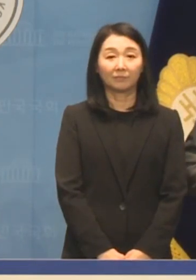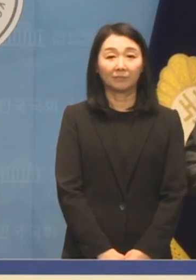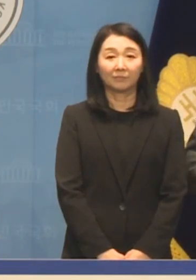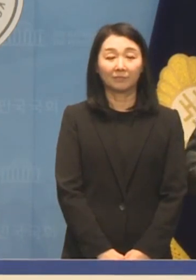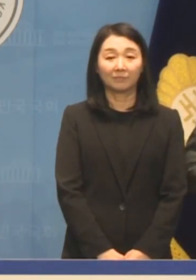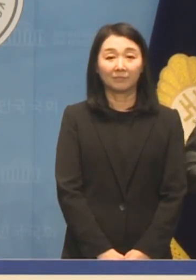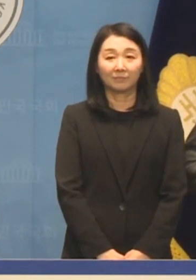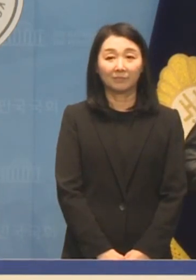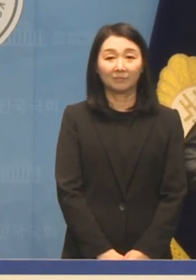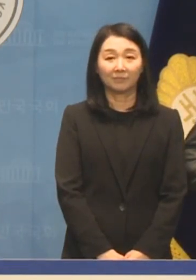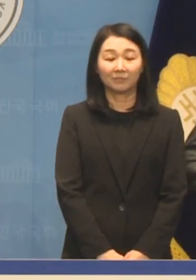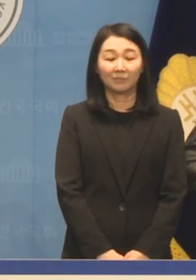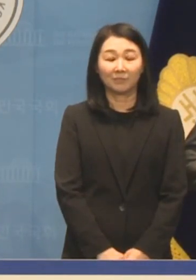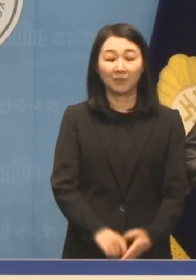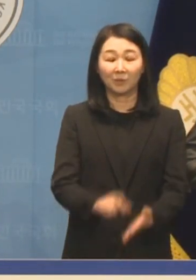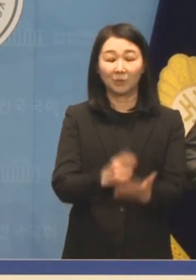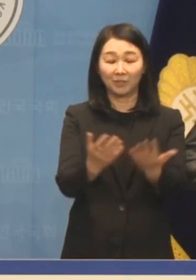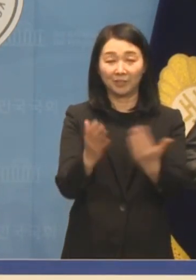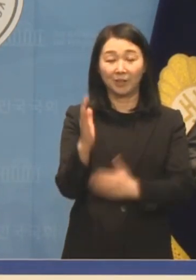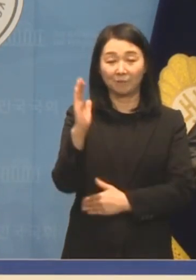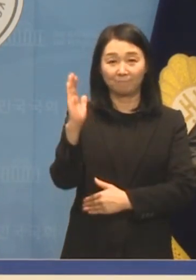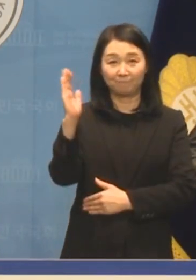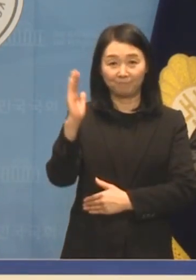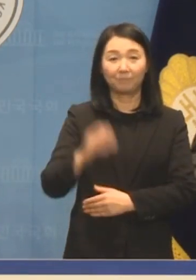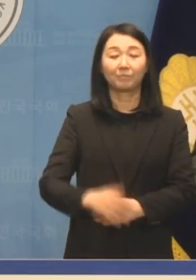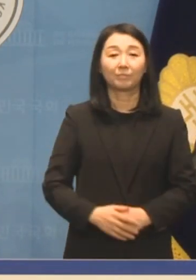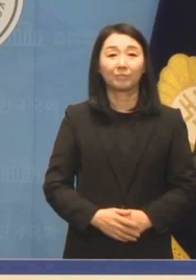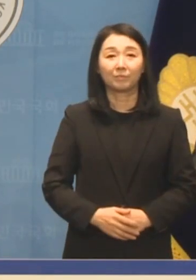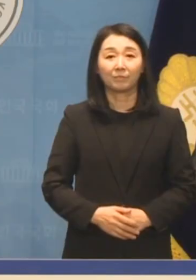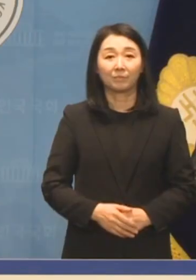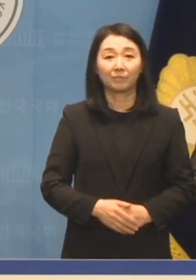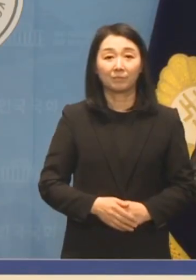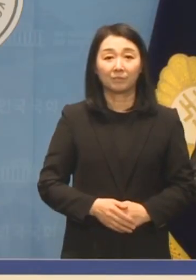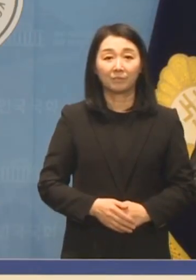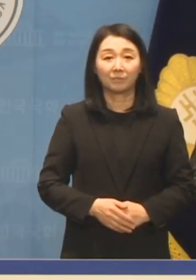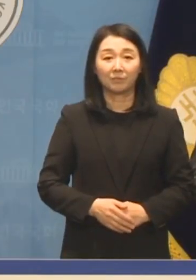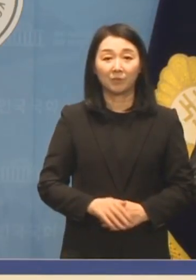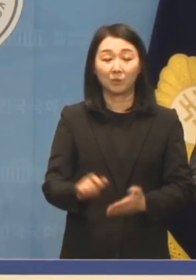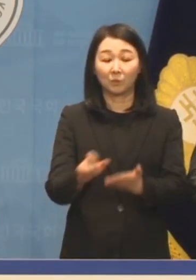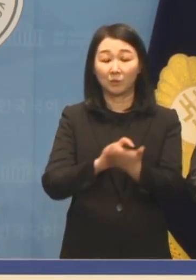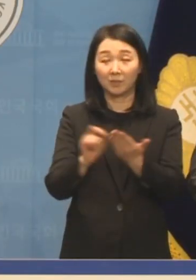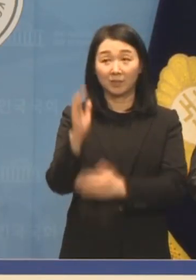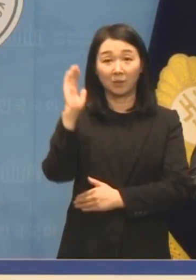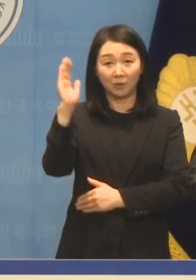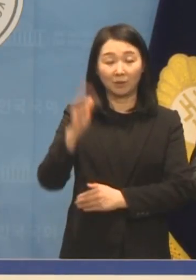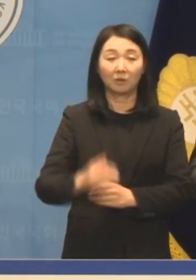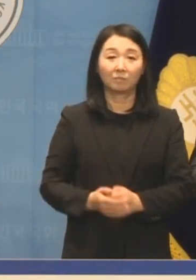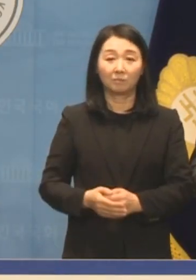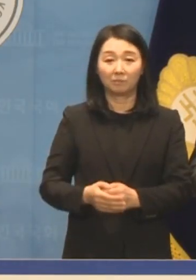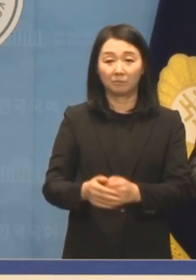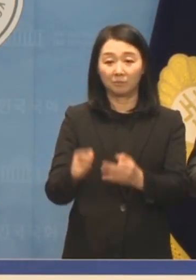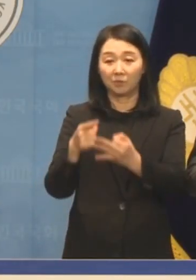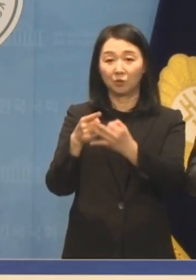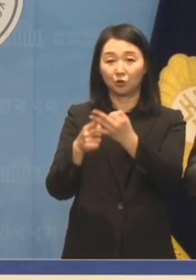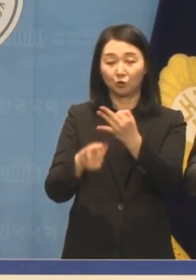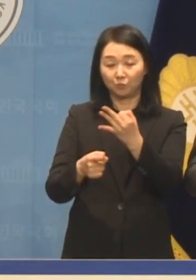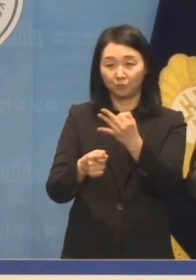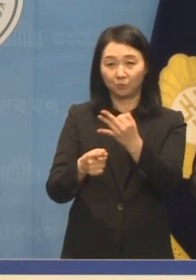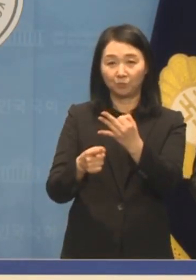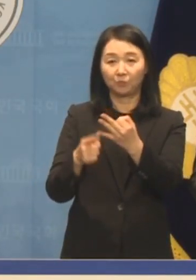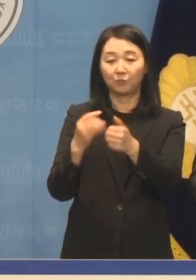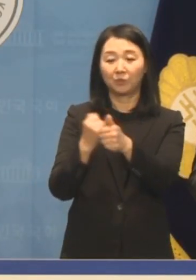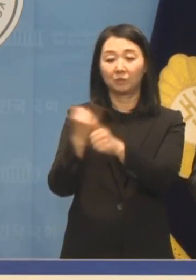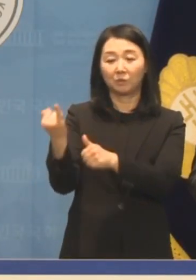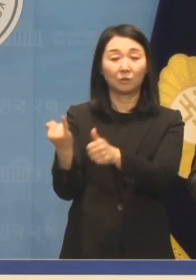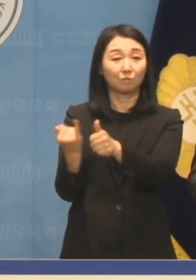예, 기자회견 예정된 시간이 되어서 시작하도록 하겠습니다. 오늘 기자회견은 윤석열, 김건희